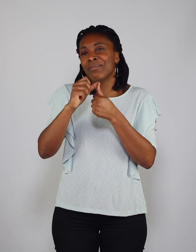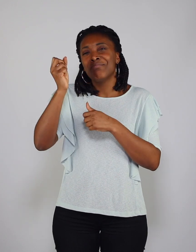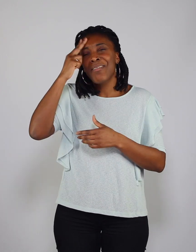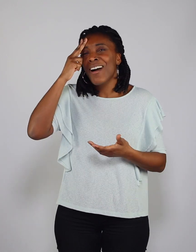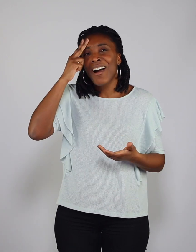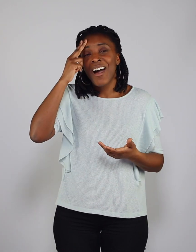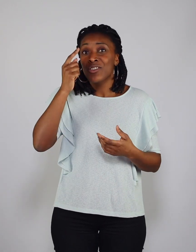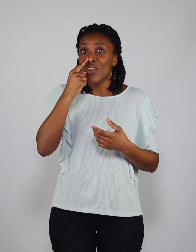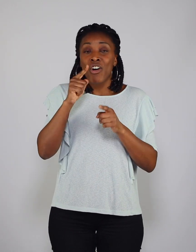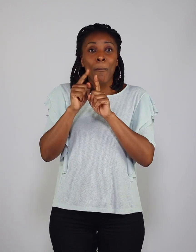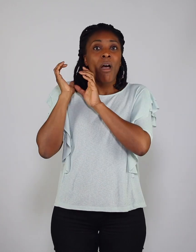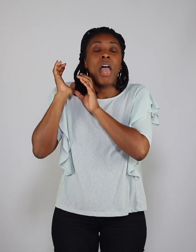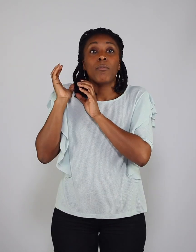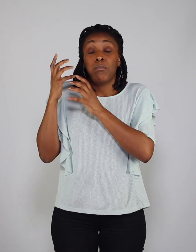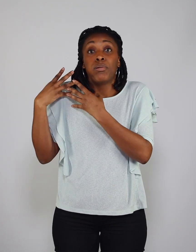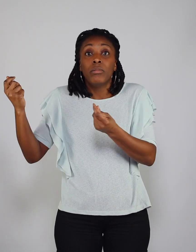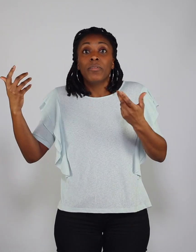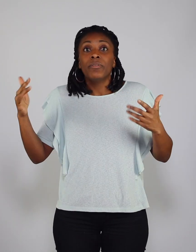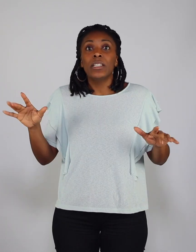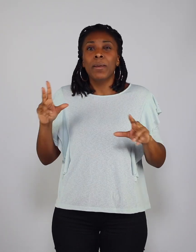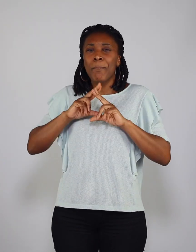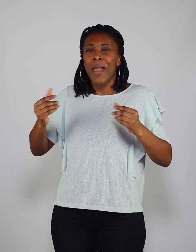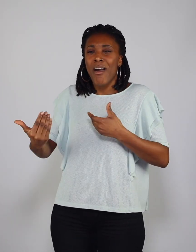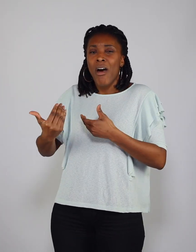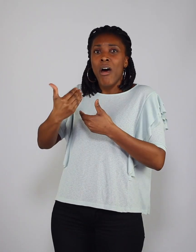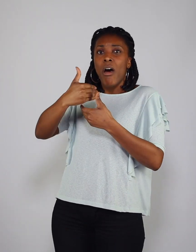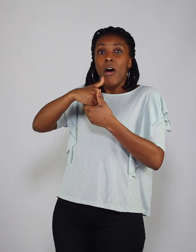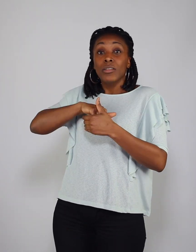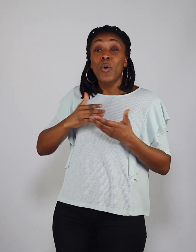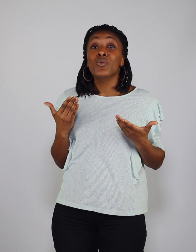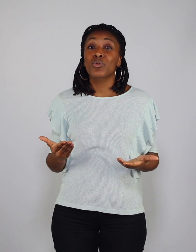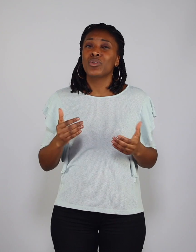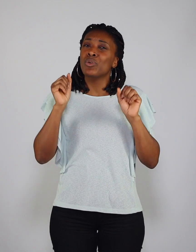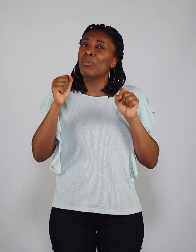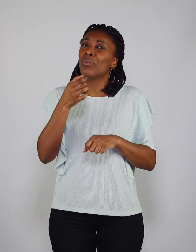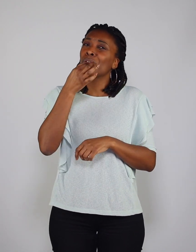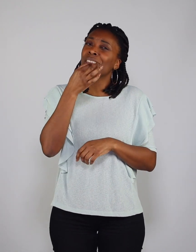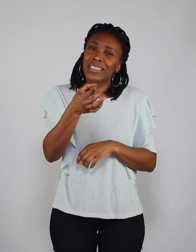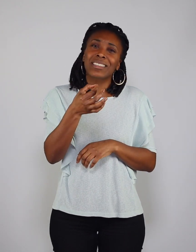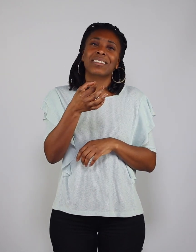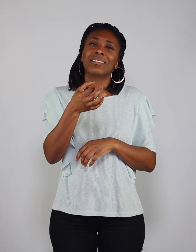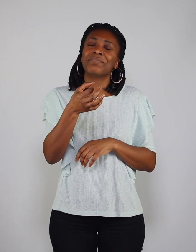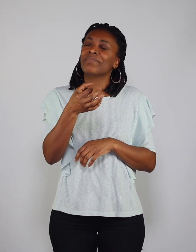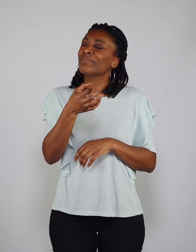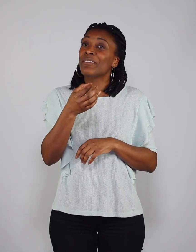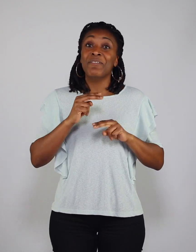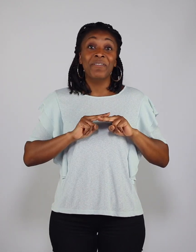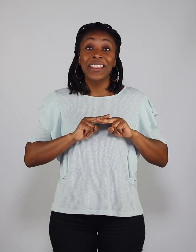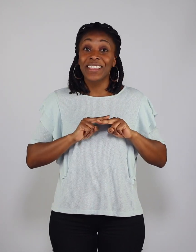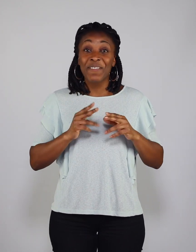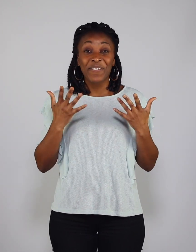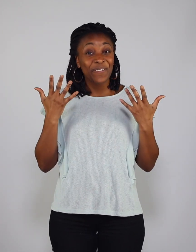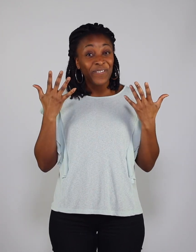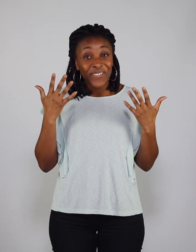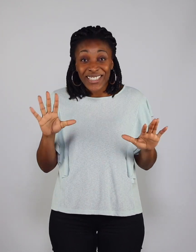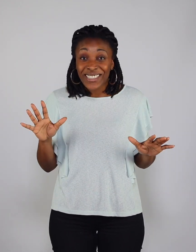temps. Il y a un fardeau qui est tombé, il y a une paix qui est rentrée. Et aujourd'hui, je peux vous garantir quelque chose. Ce vide,